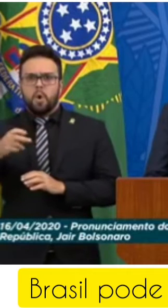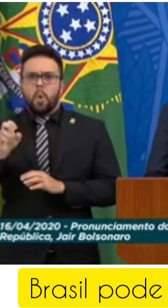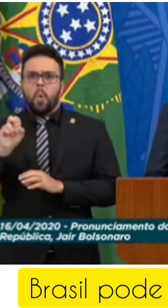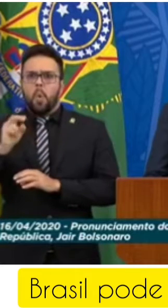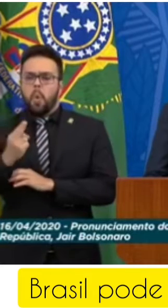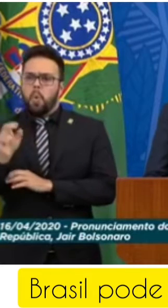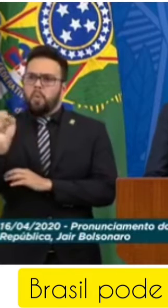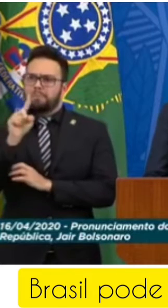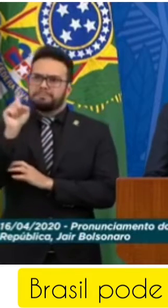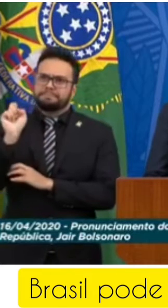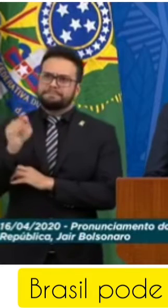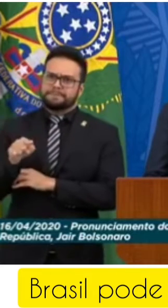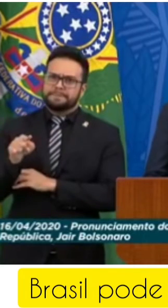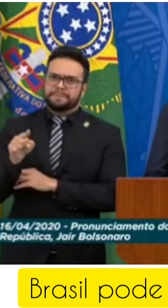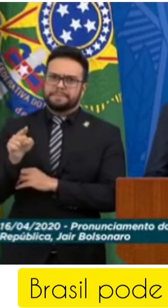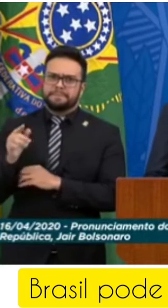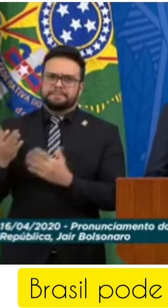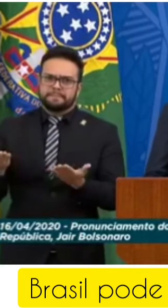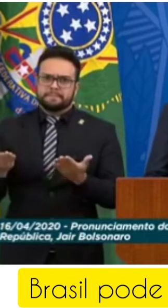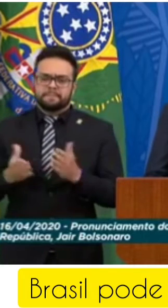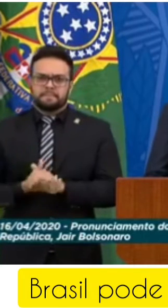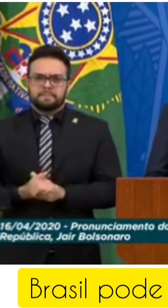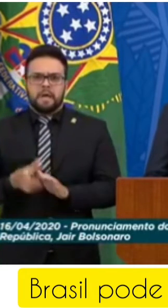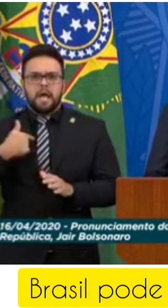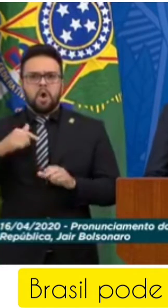Jamais pecarei por omissão.